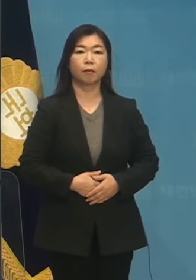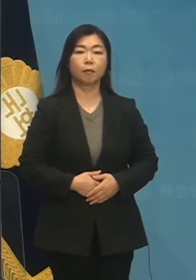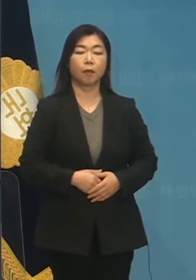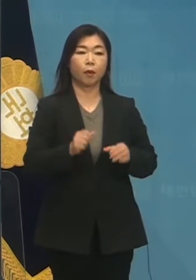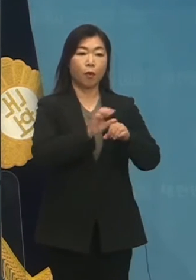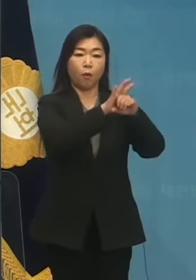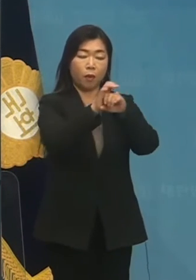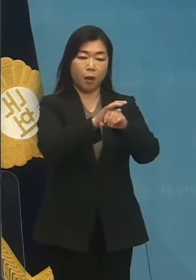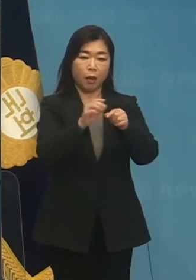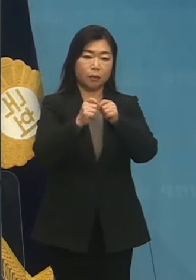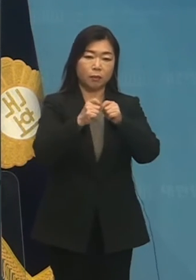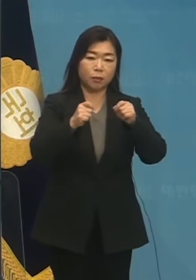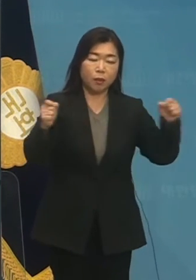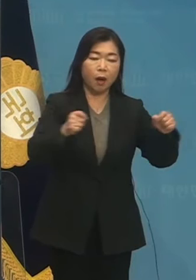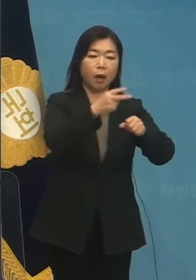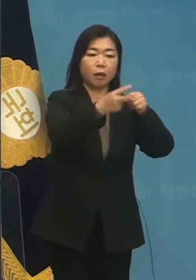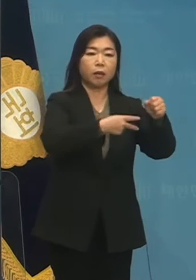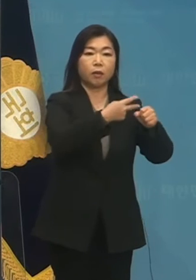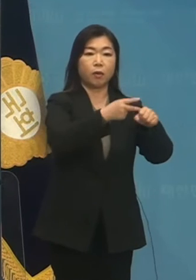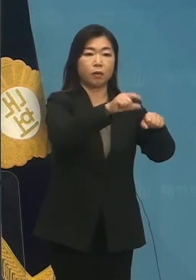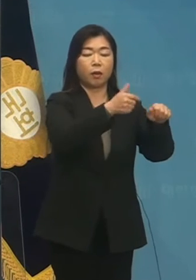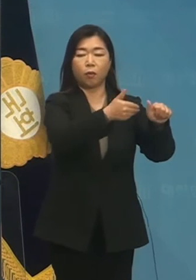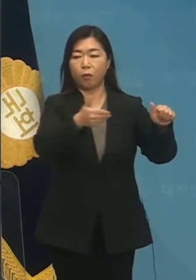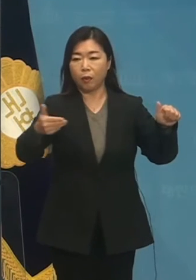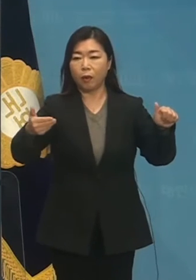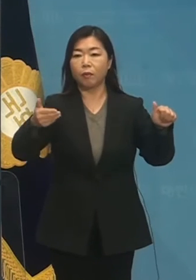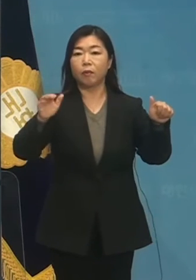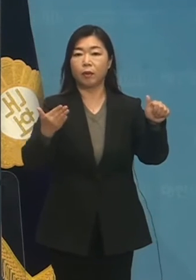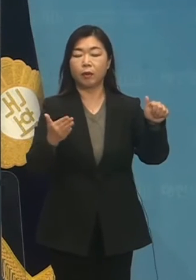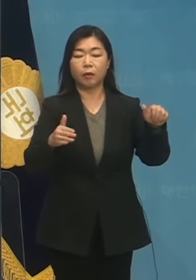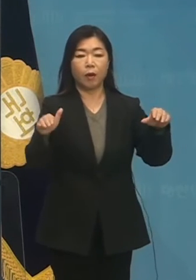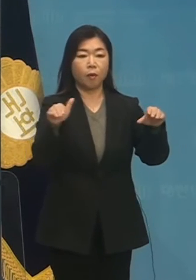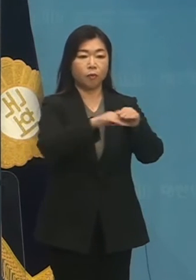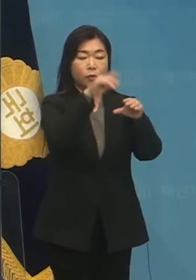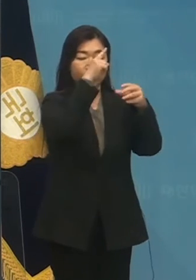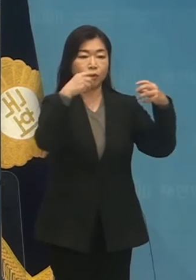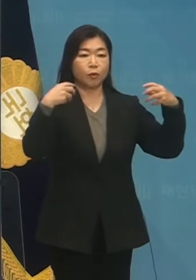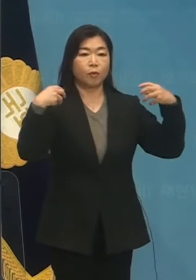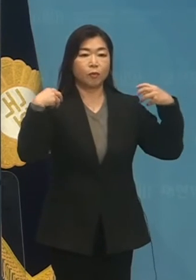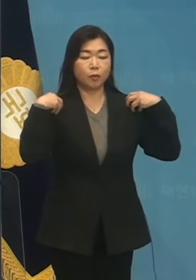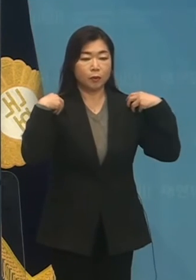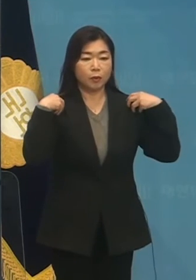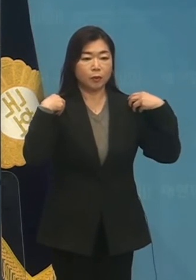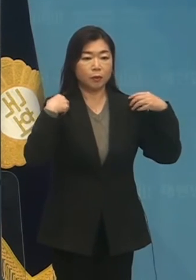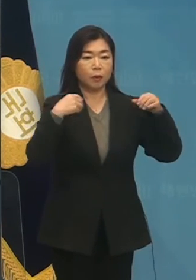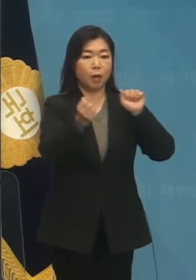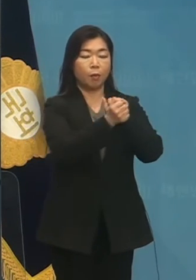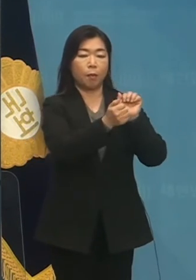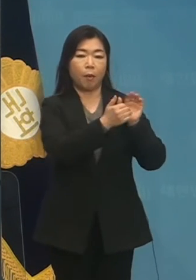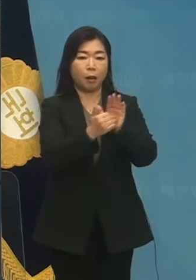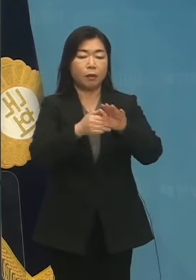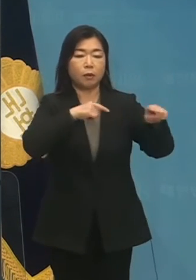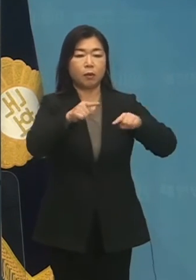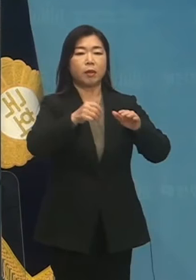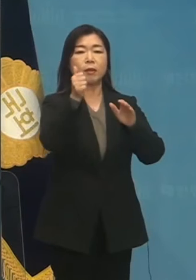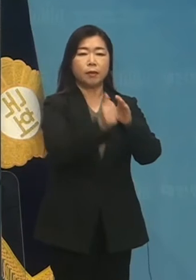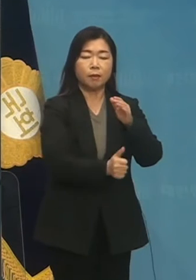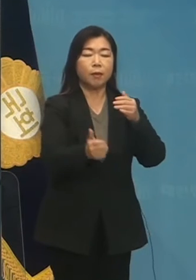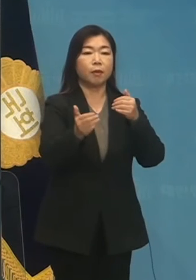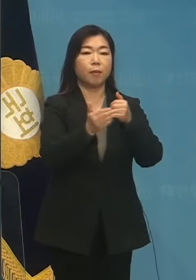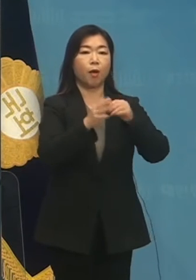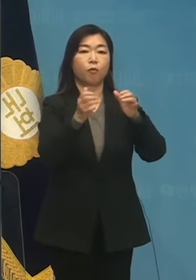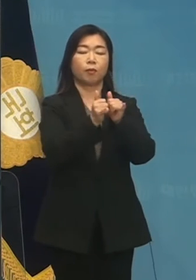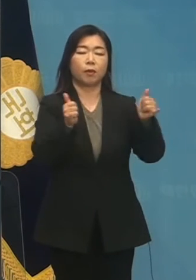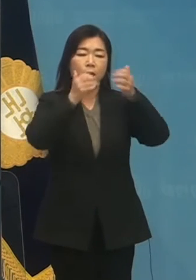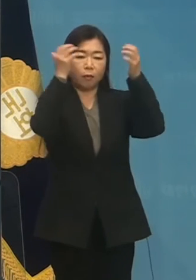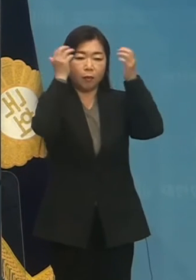코로나 사태가 2년 넘게 진행되는 가운데 문재인 정부의 방역 정책 실패로 국민들의